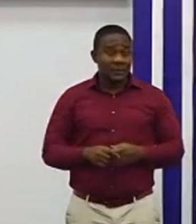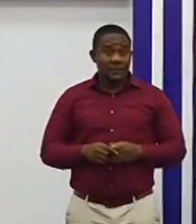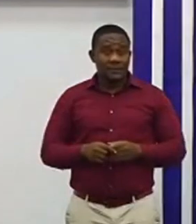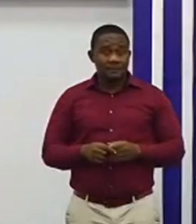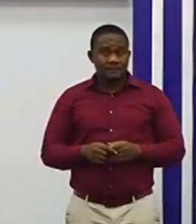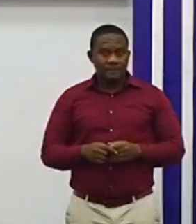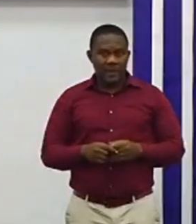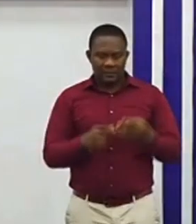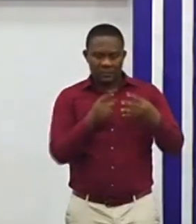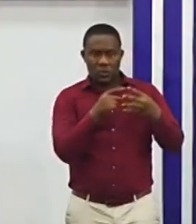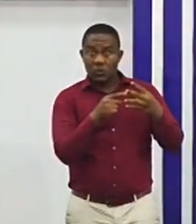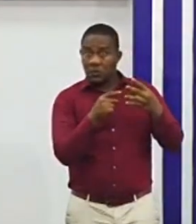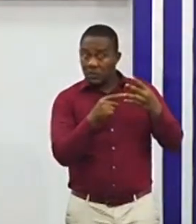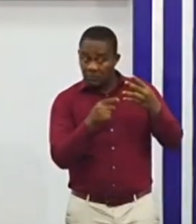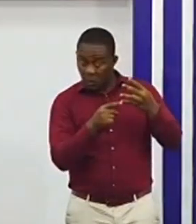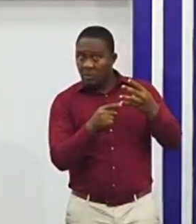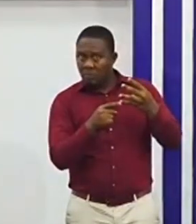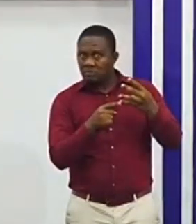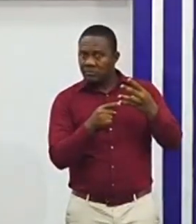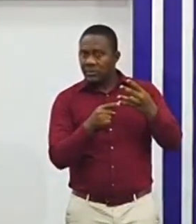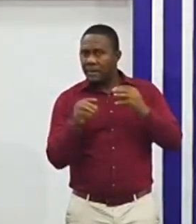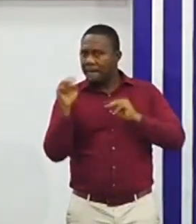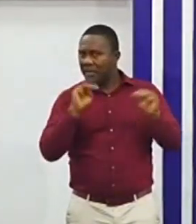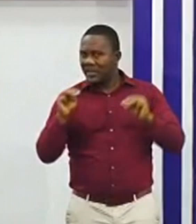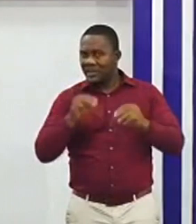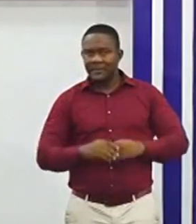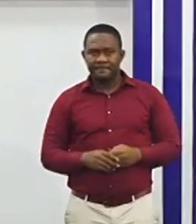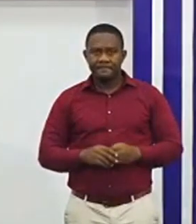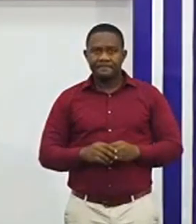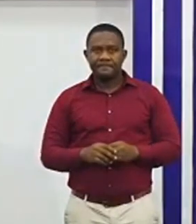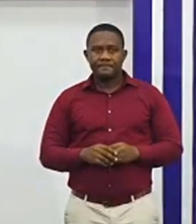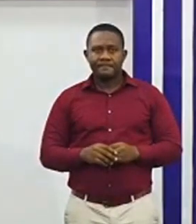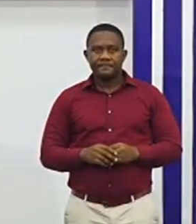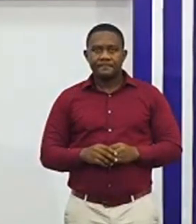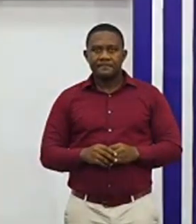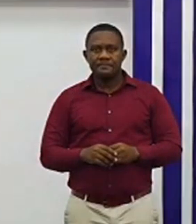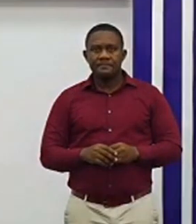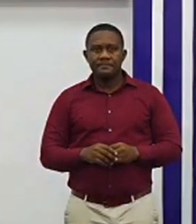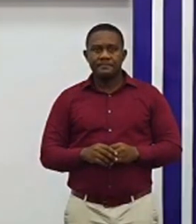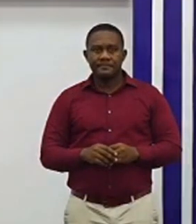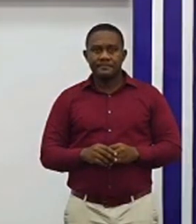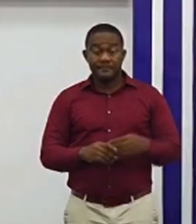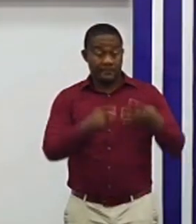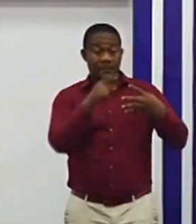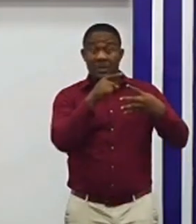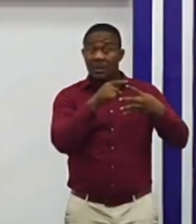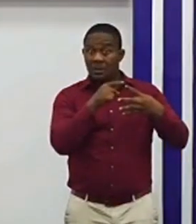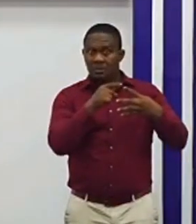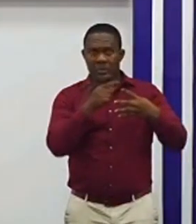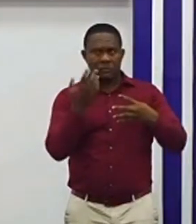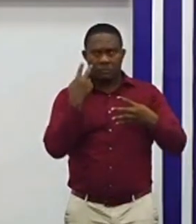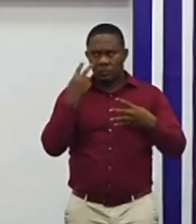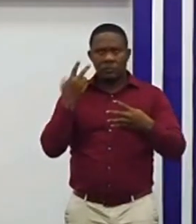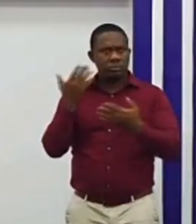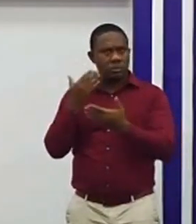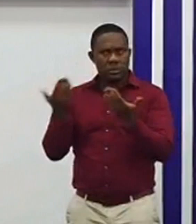scale industries non-banking financial to me dim. Belelebe I anin dirbe a Libya nga po. Benamanin le